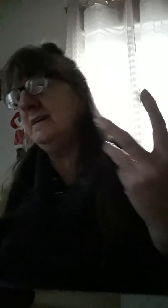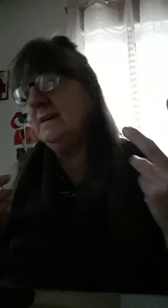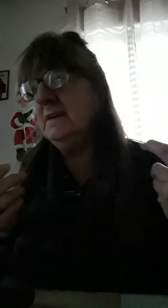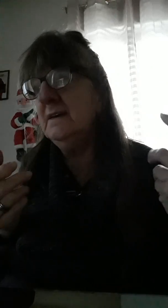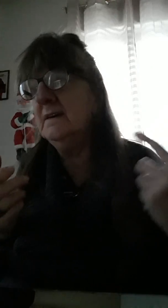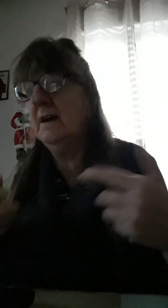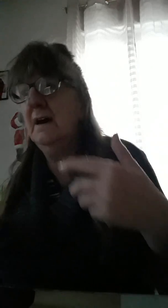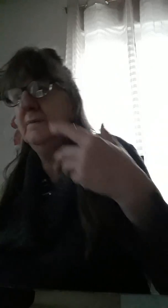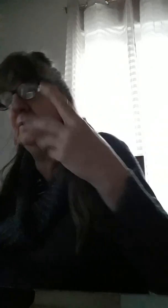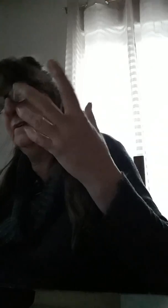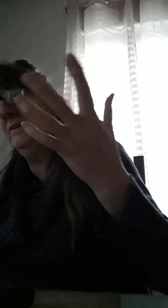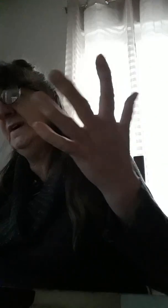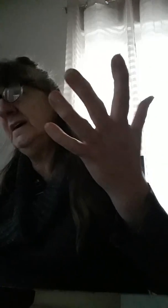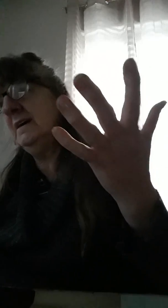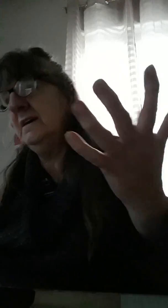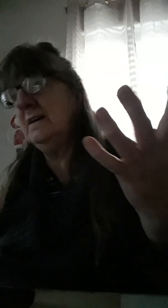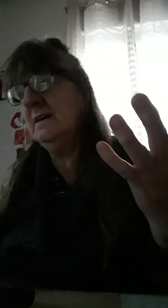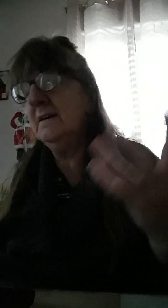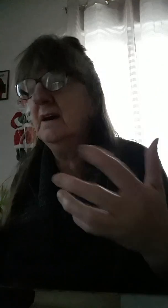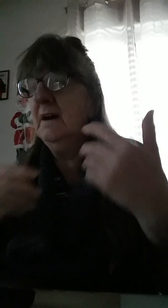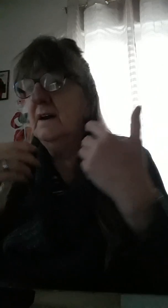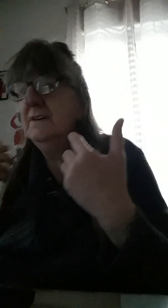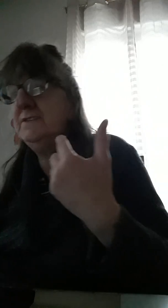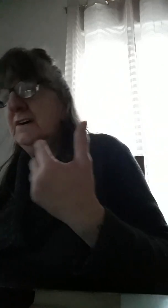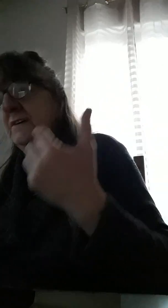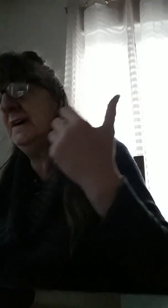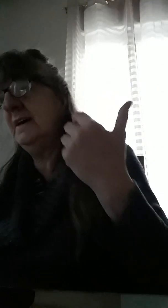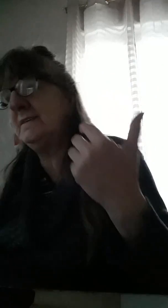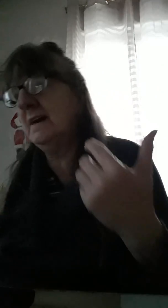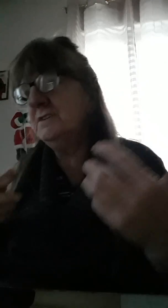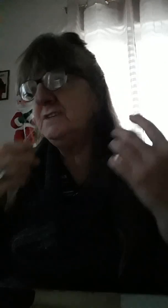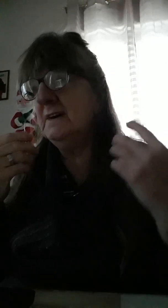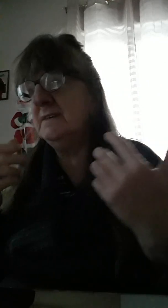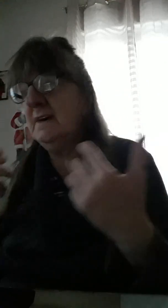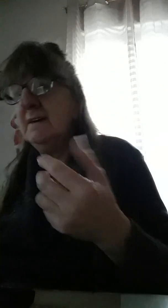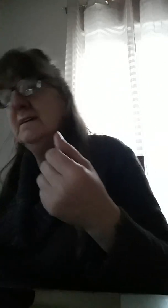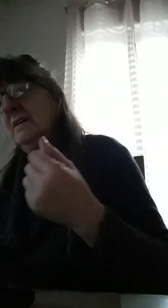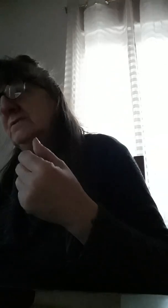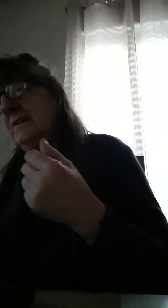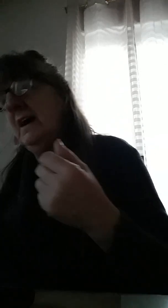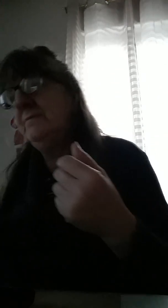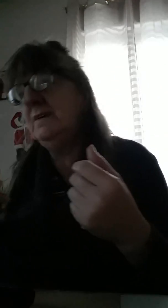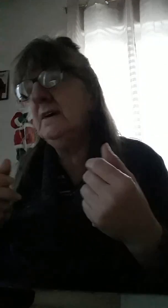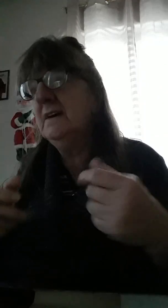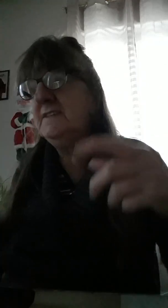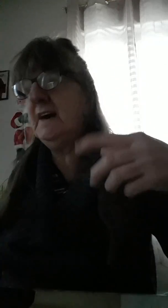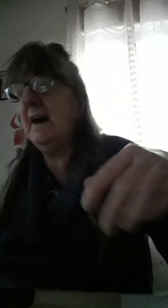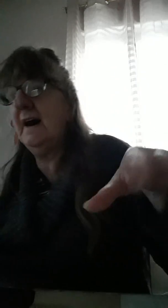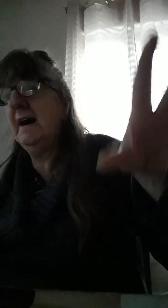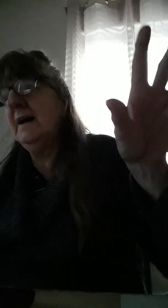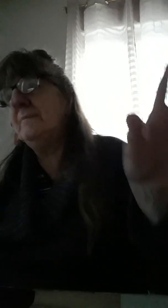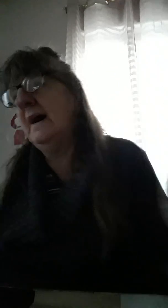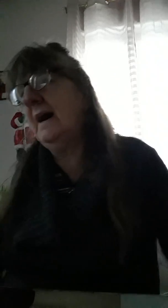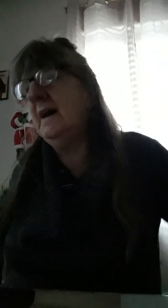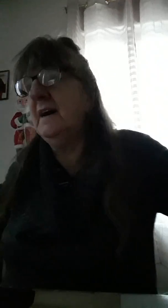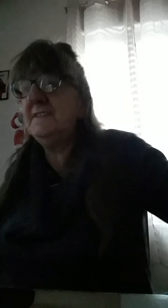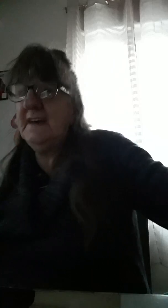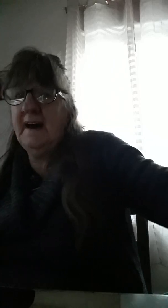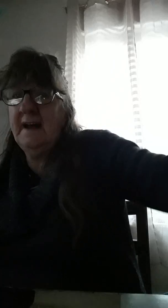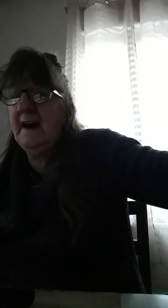paradis, courir, ce n'est qu'un jeune. Sous la pluie, Samala